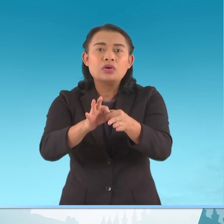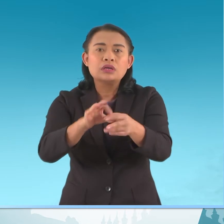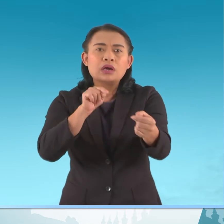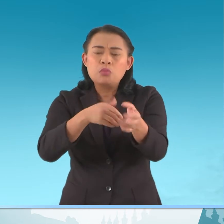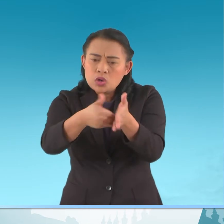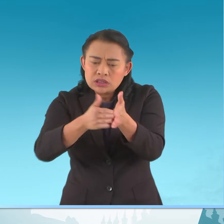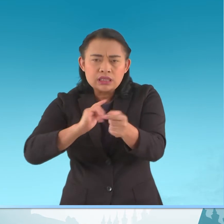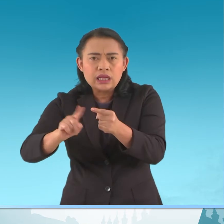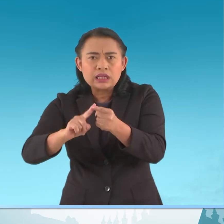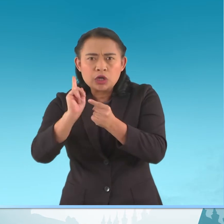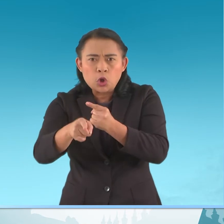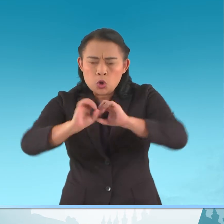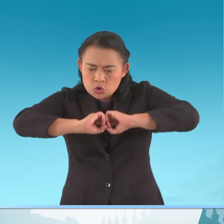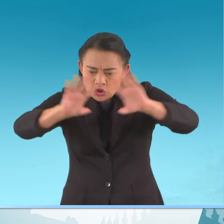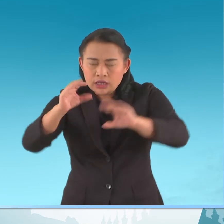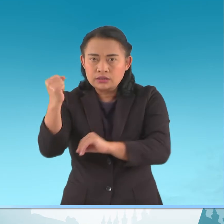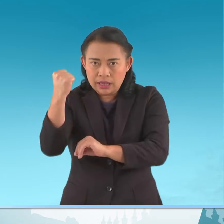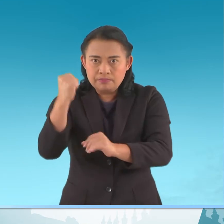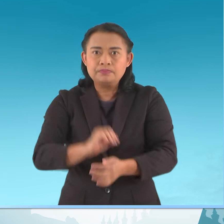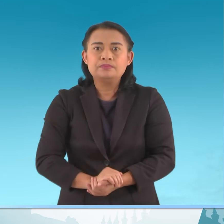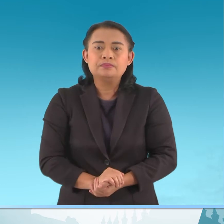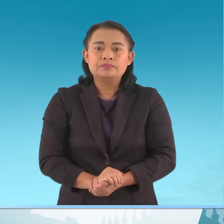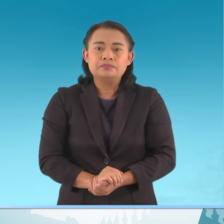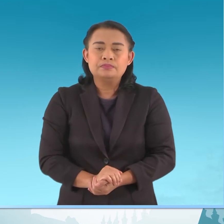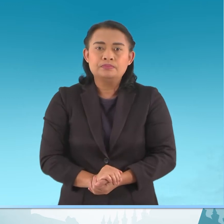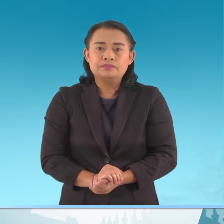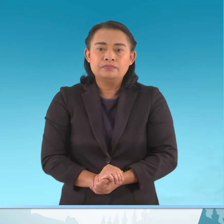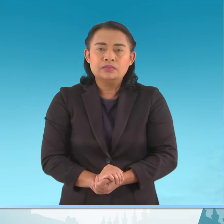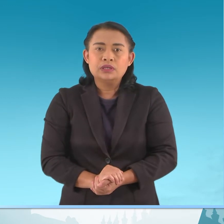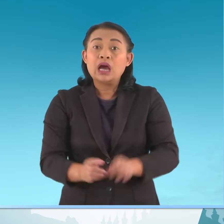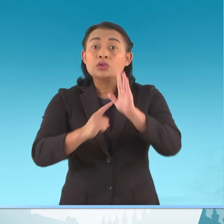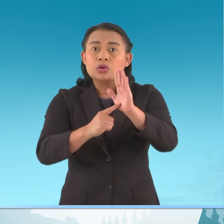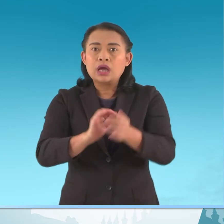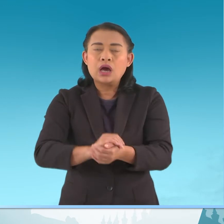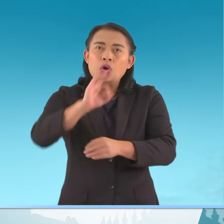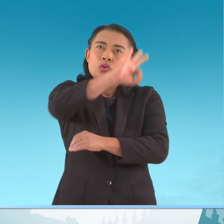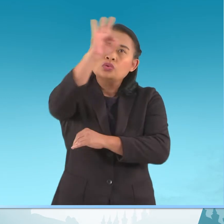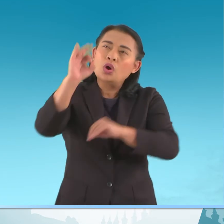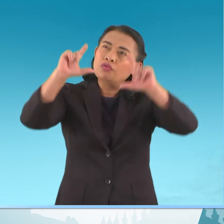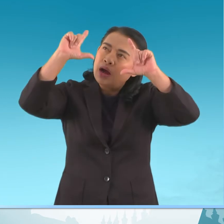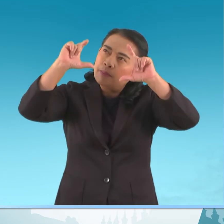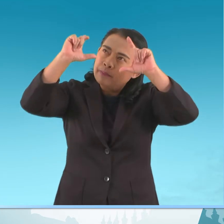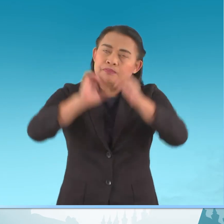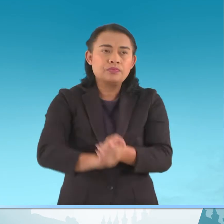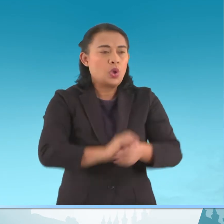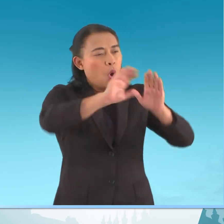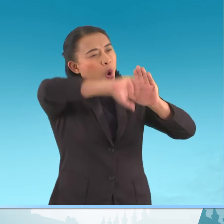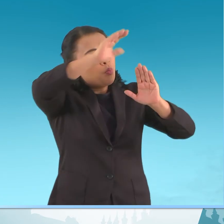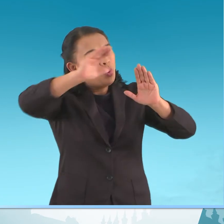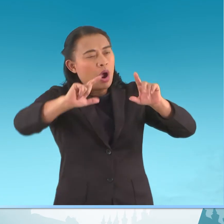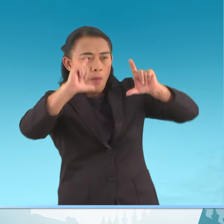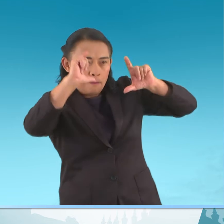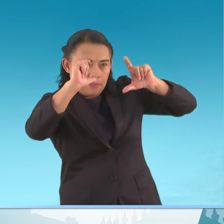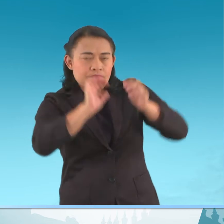ต้องการสีสันที่อาจจะต้องคันสีก็จะจานหน่อยฉันยังจะว่าเราก็จะมีถ่ายภาพท้องฟ้าถ่ายภาพภูเขา